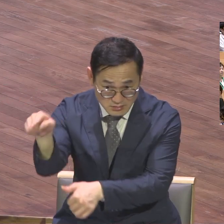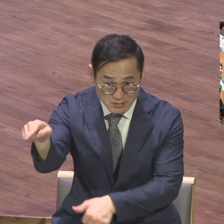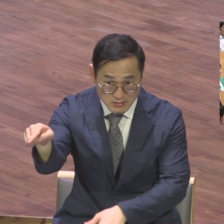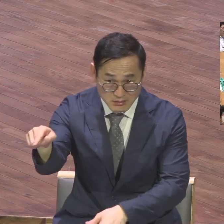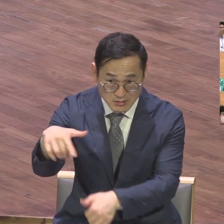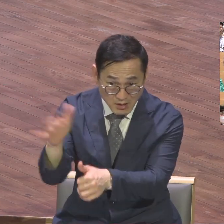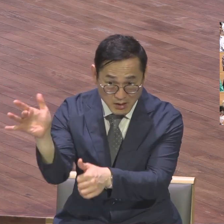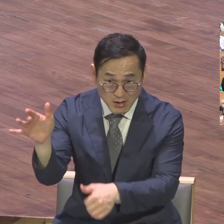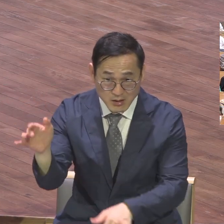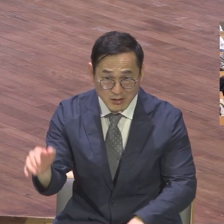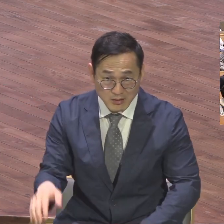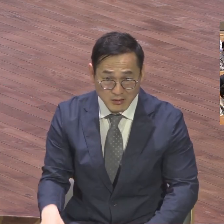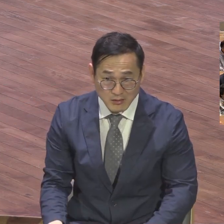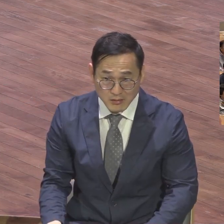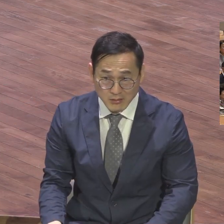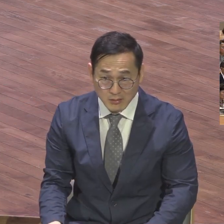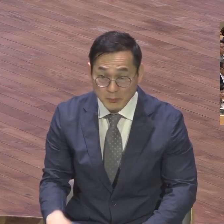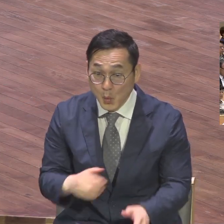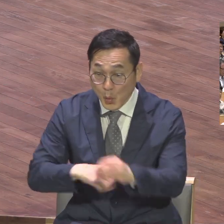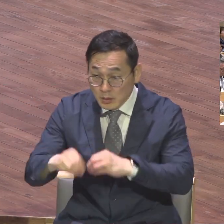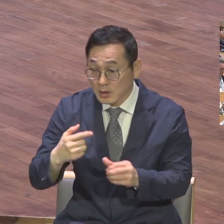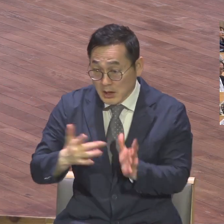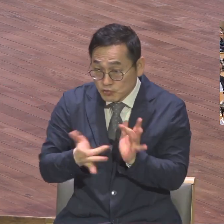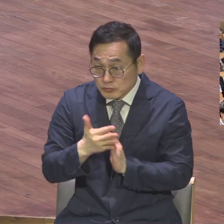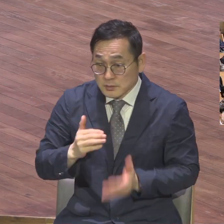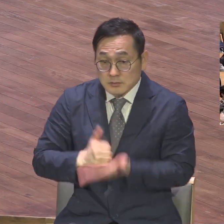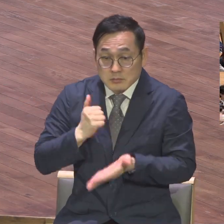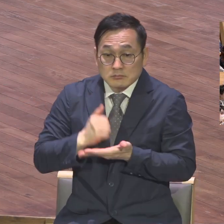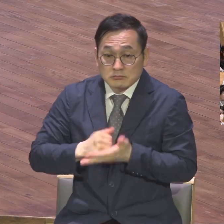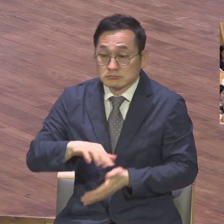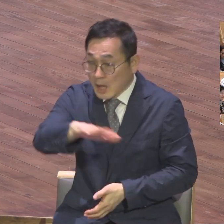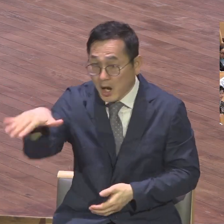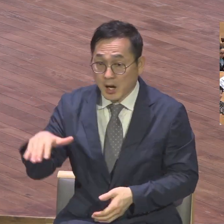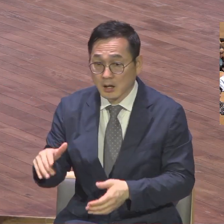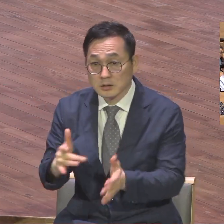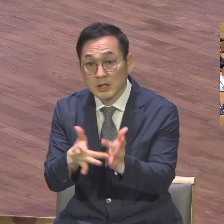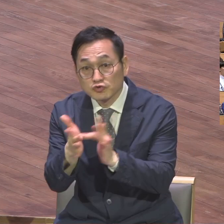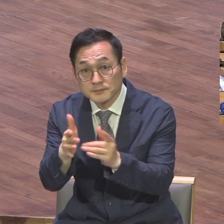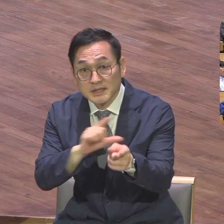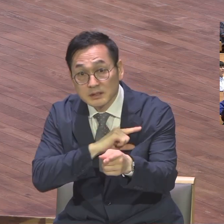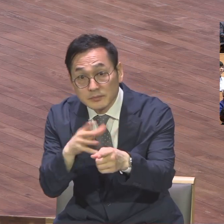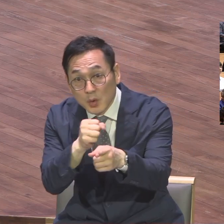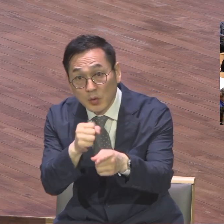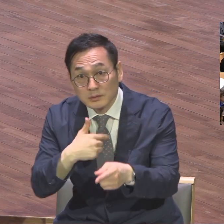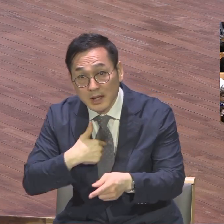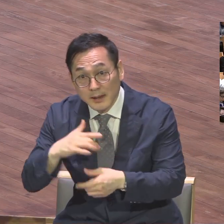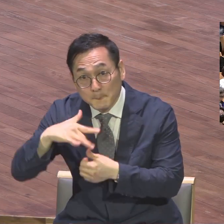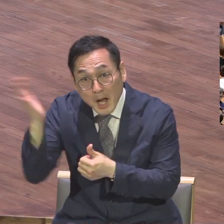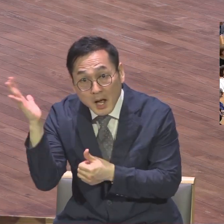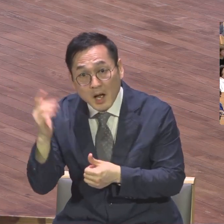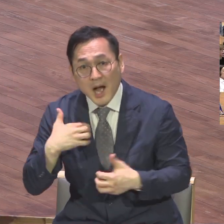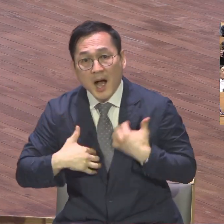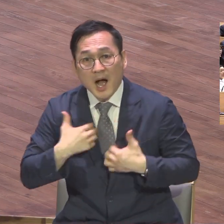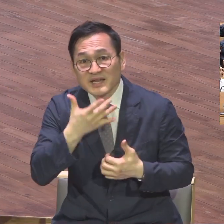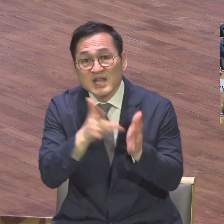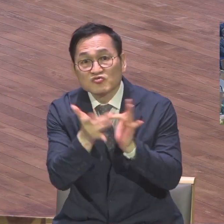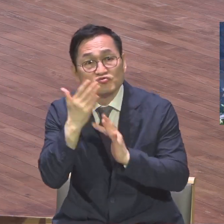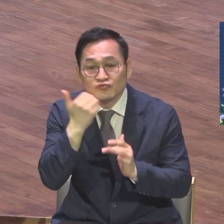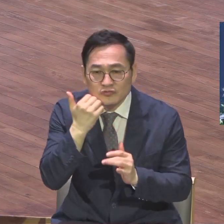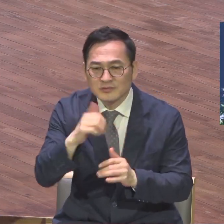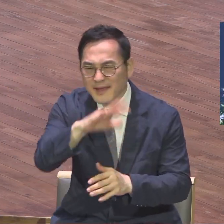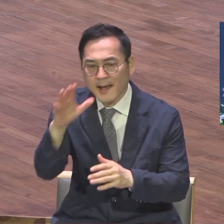적시로 나를 비방할 자가 없느니라. 우리를 반대하지 않는 자는 우리를 위하는 자니라.